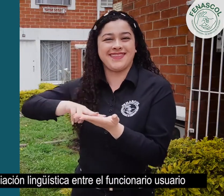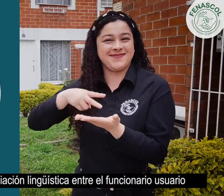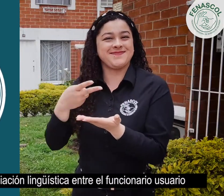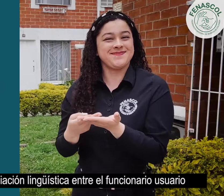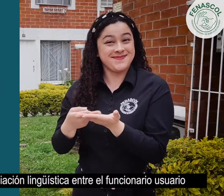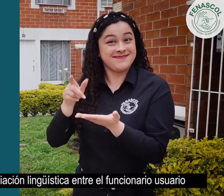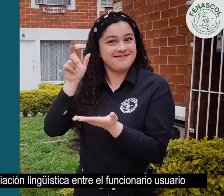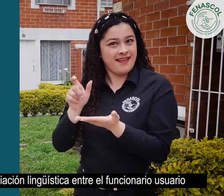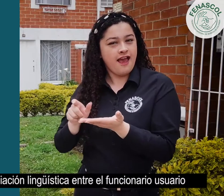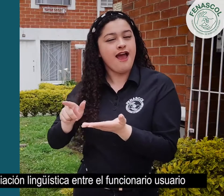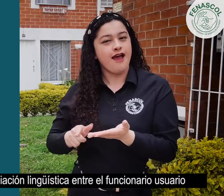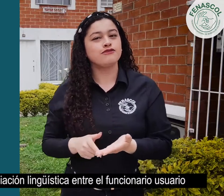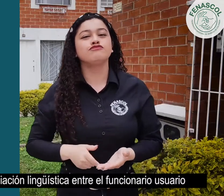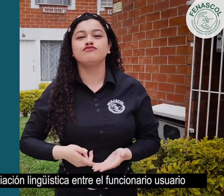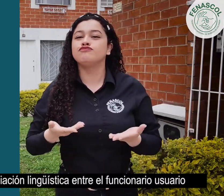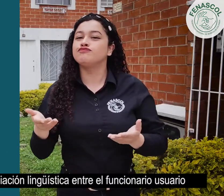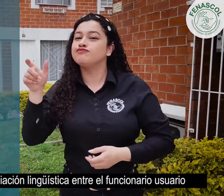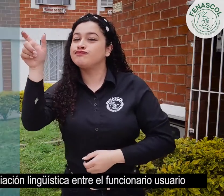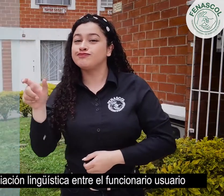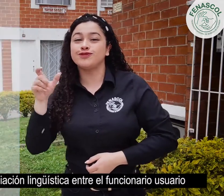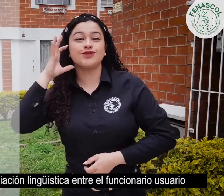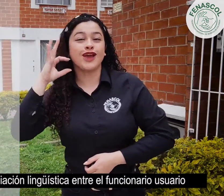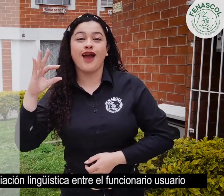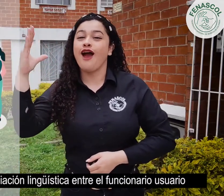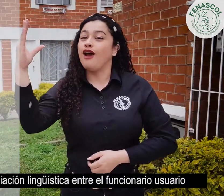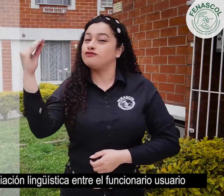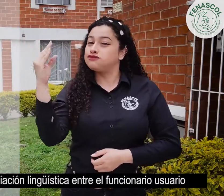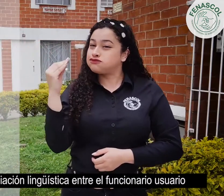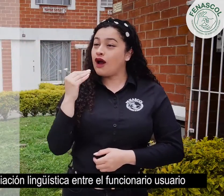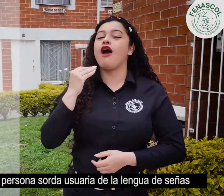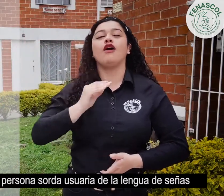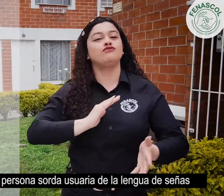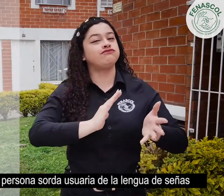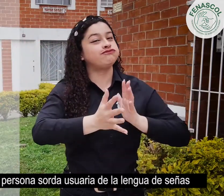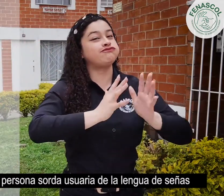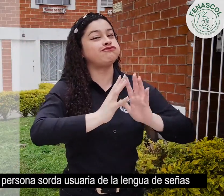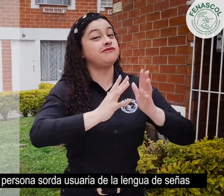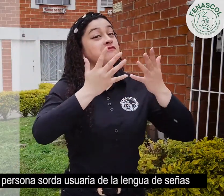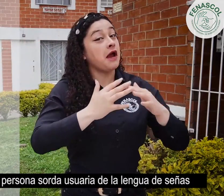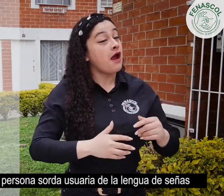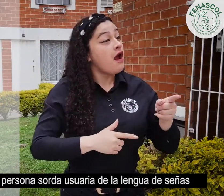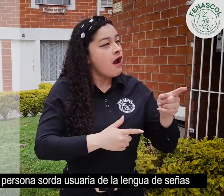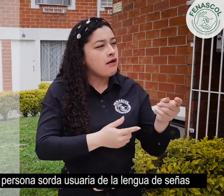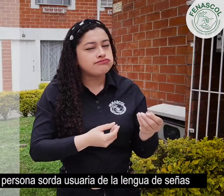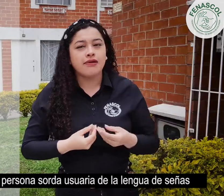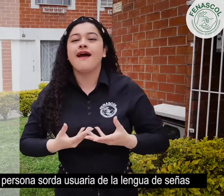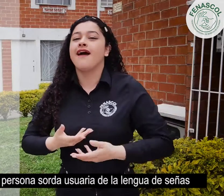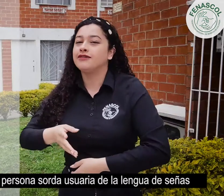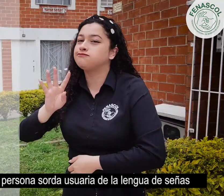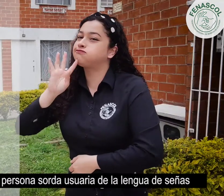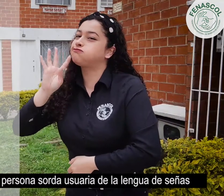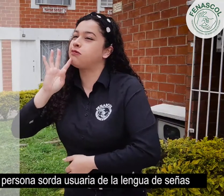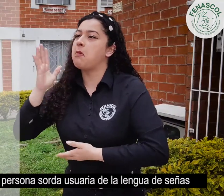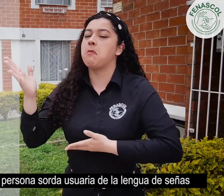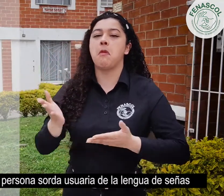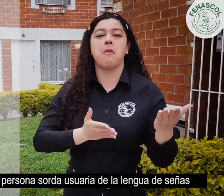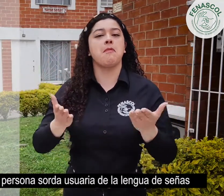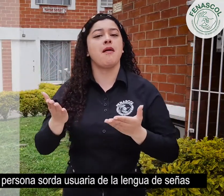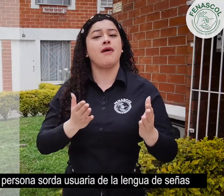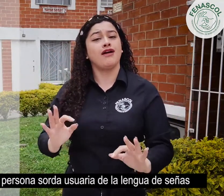mediación lingüística entre el funcionario usuario del español oral y la persona sorda usuaria de la lengua de